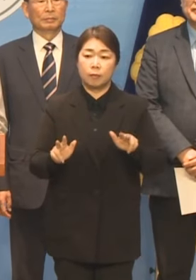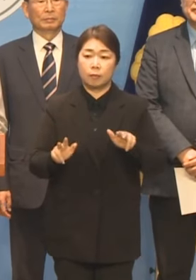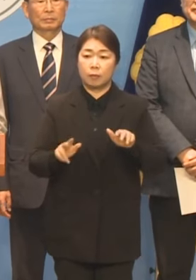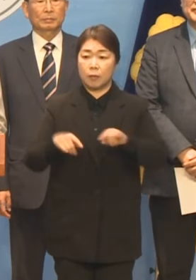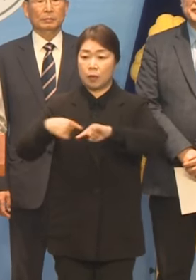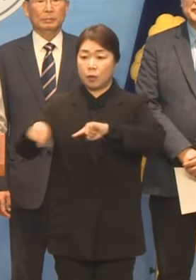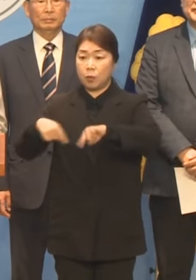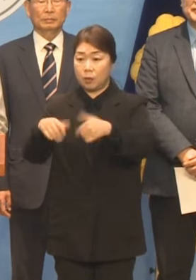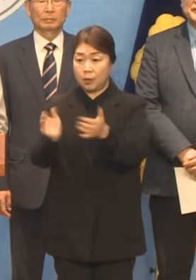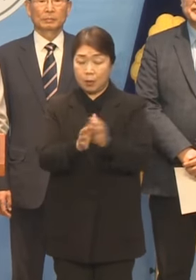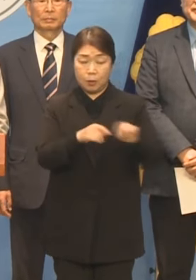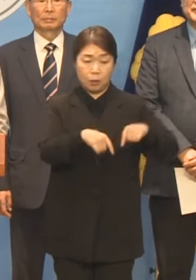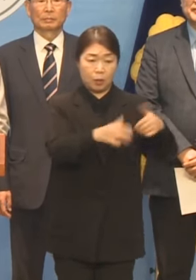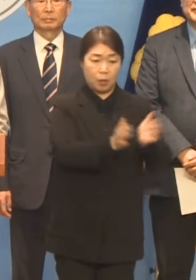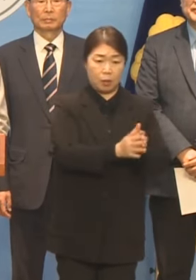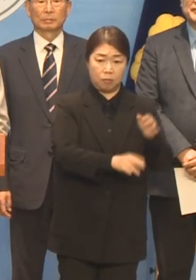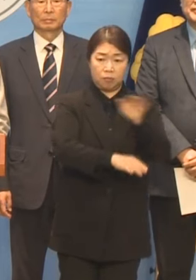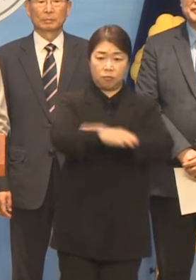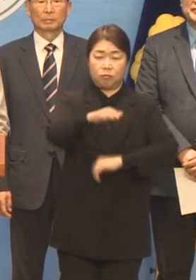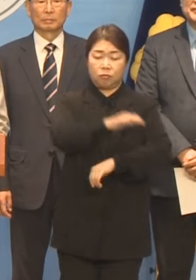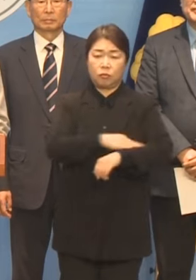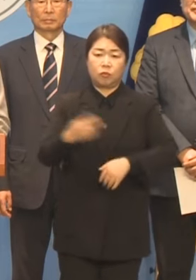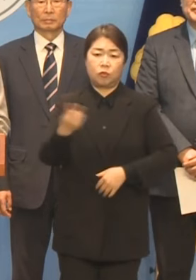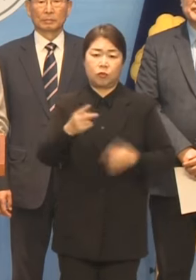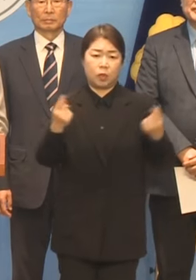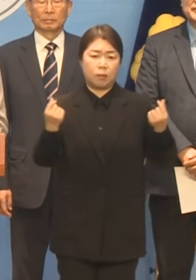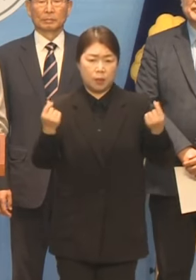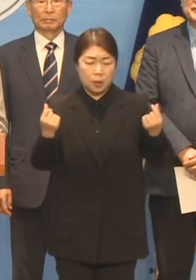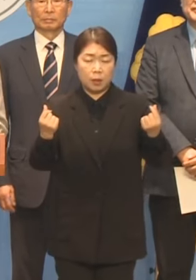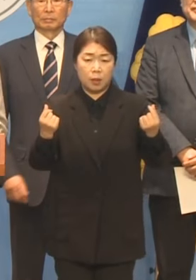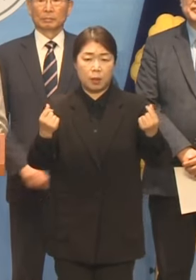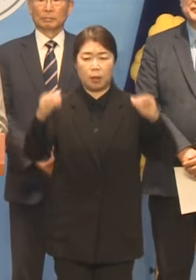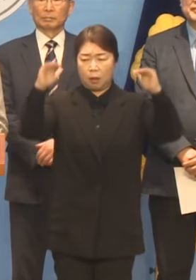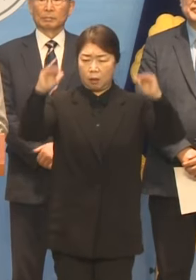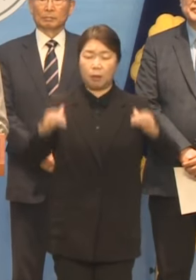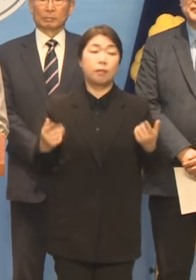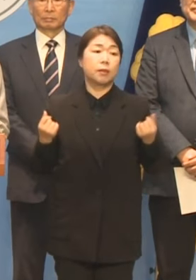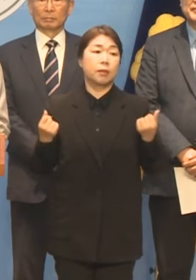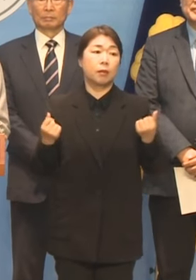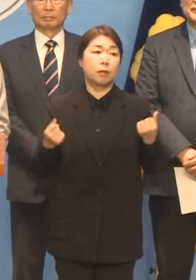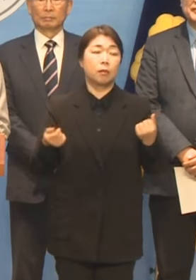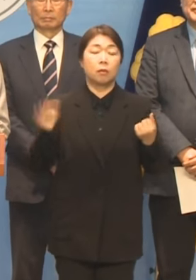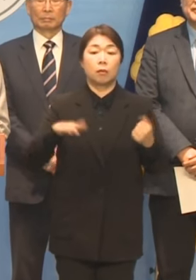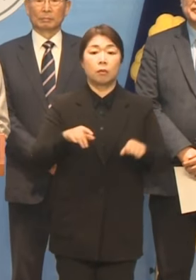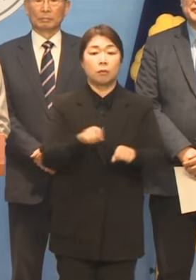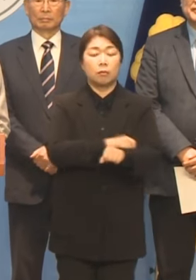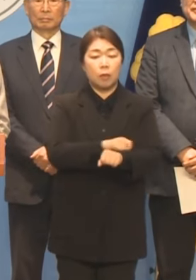정당은 양 정당이 비슷한 양태를 보이고 있는데요 특정